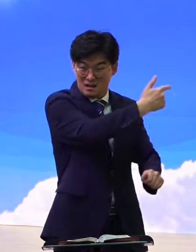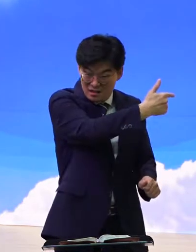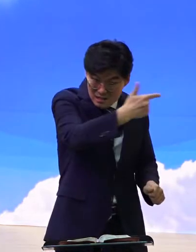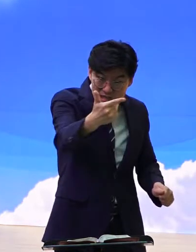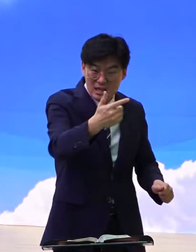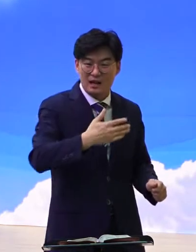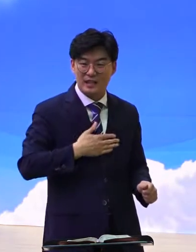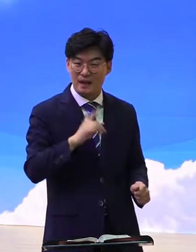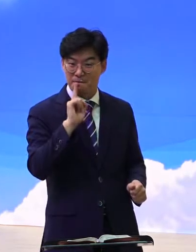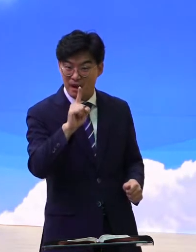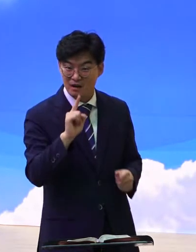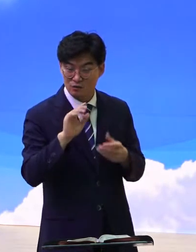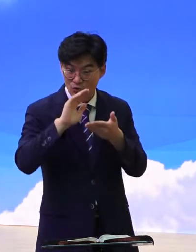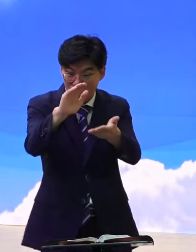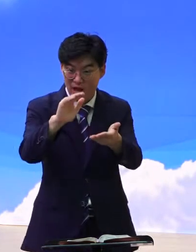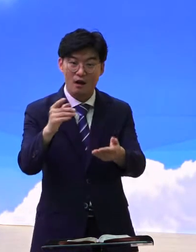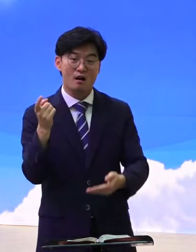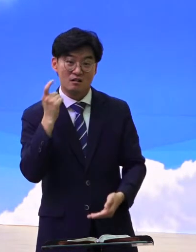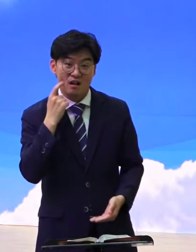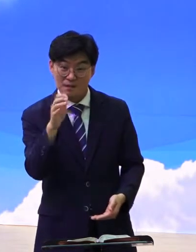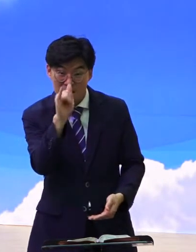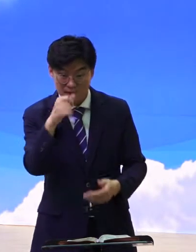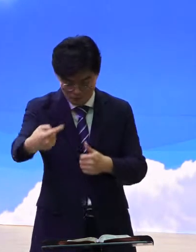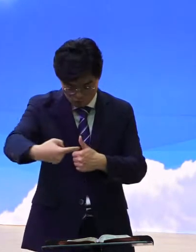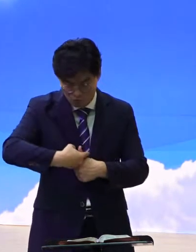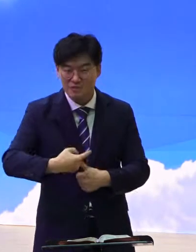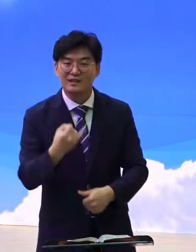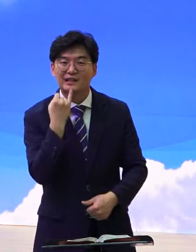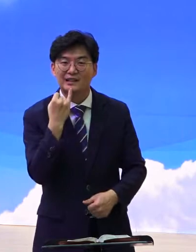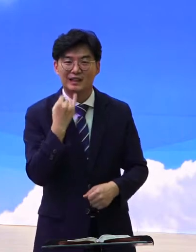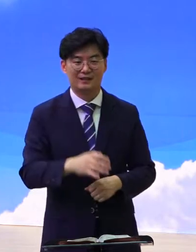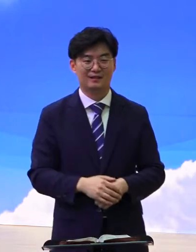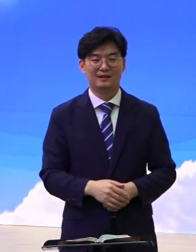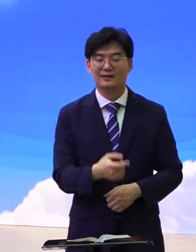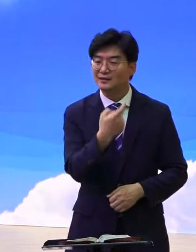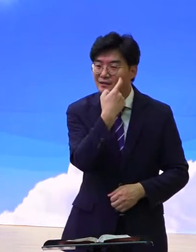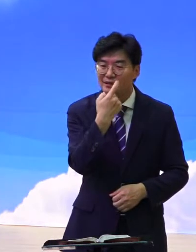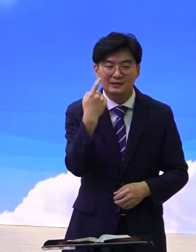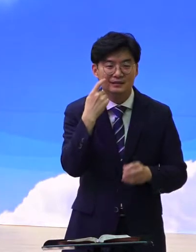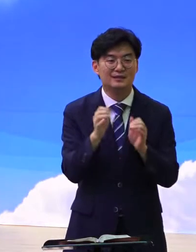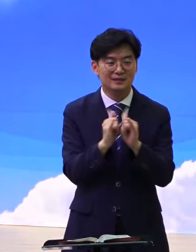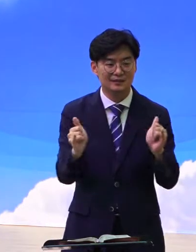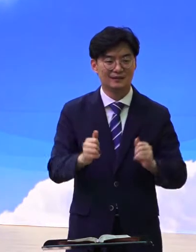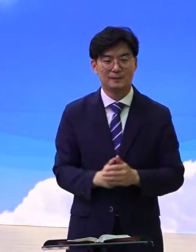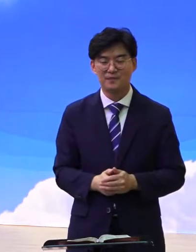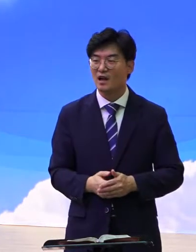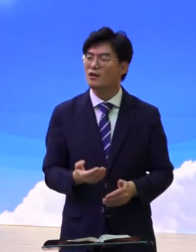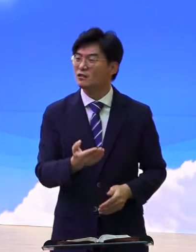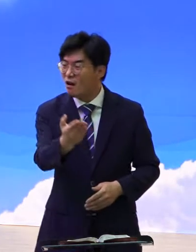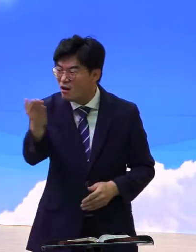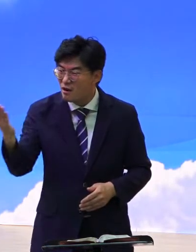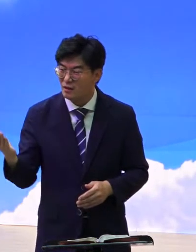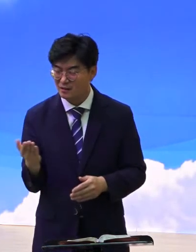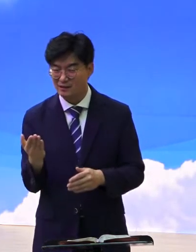그런 마음으로 예수님을 전했습니다. 그래서 이스라엘 사람들 앞에서도 너희가 예수를 십자가에 못 박아 죽였다,